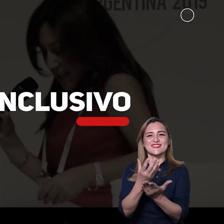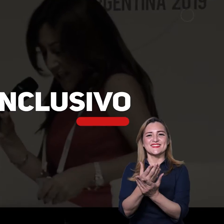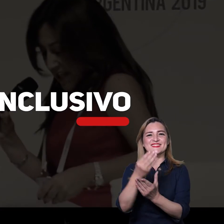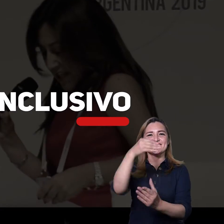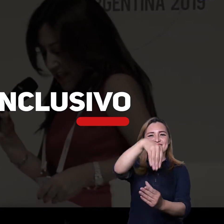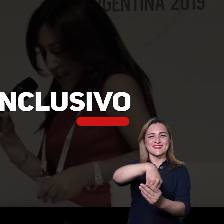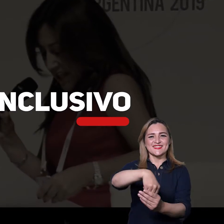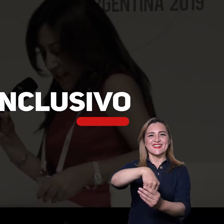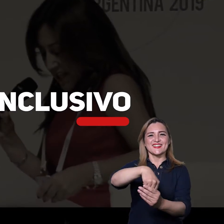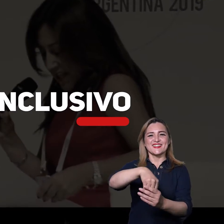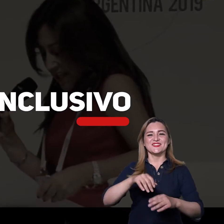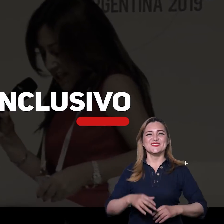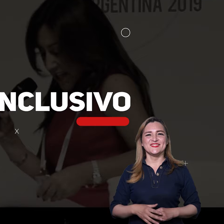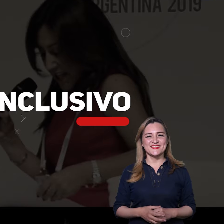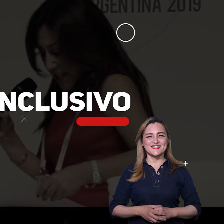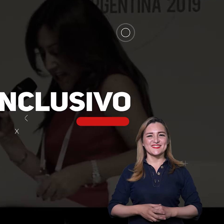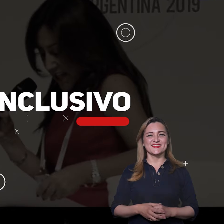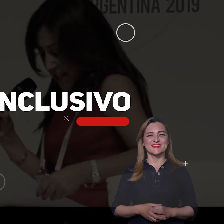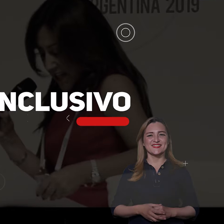Noticiero inclusivo.